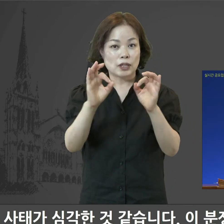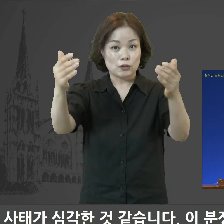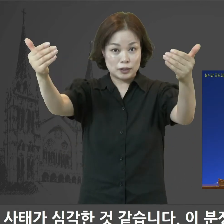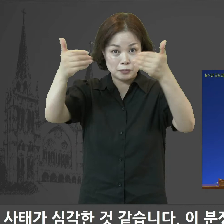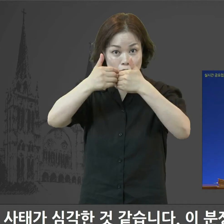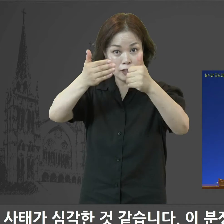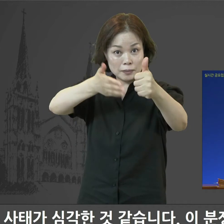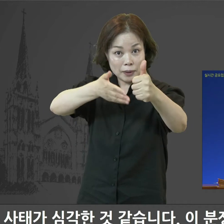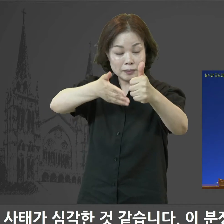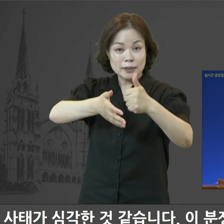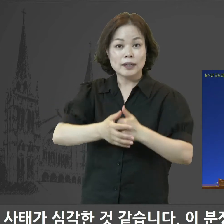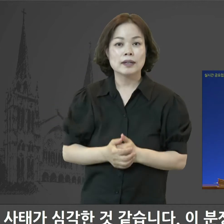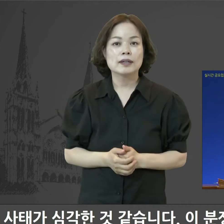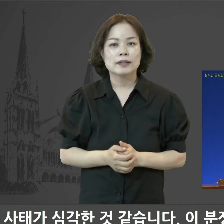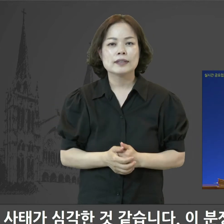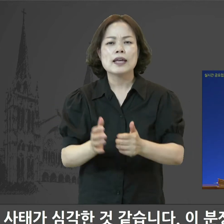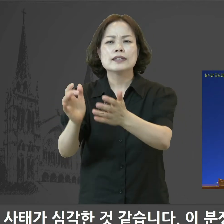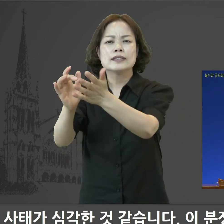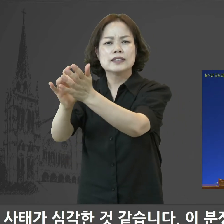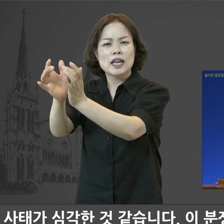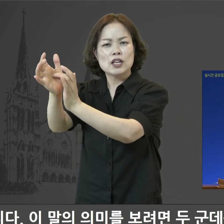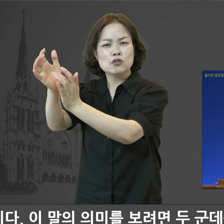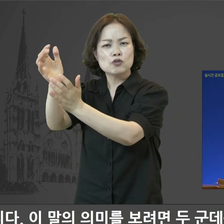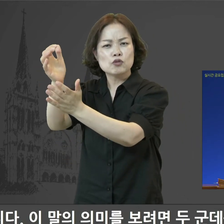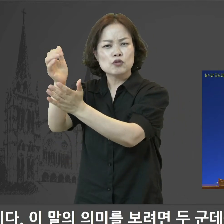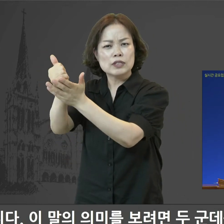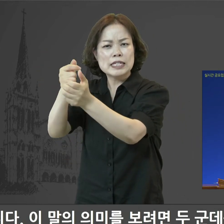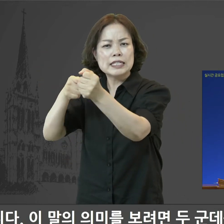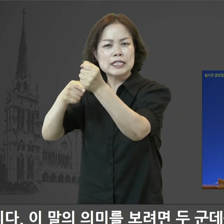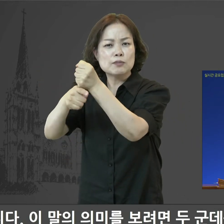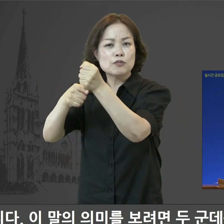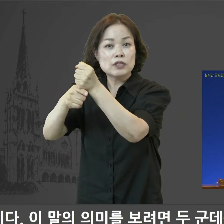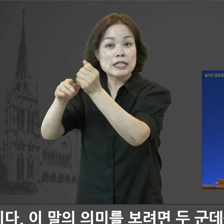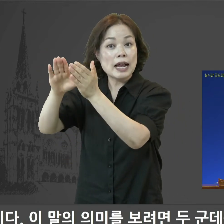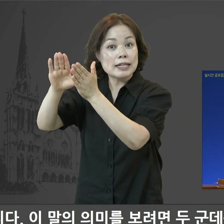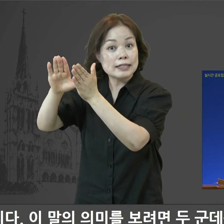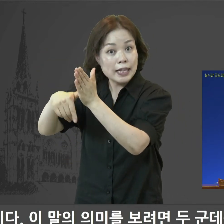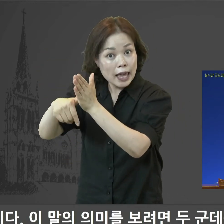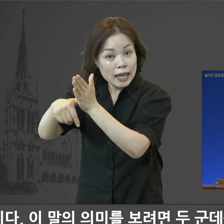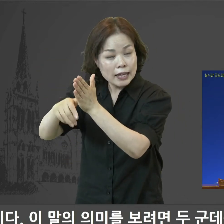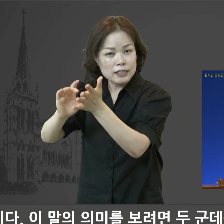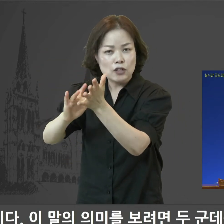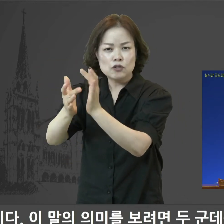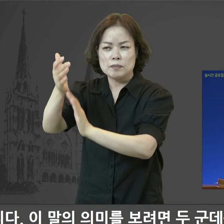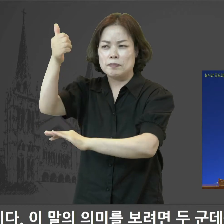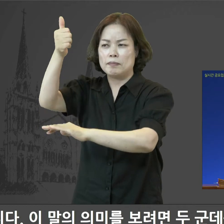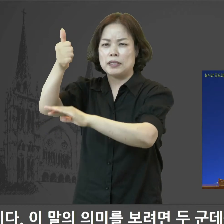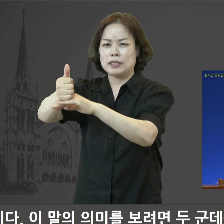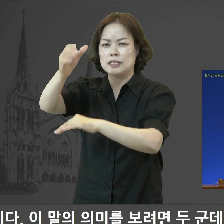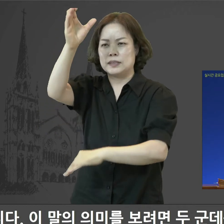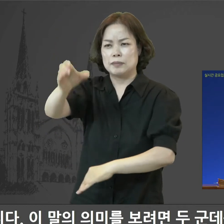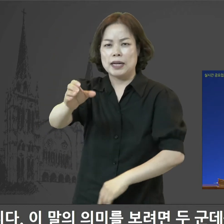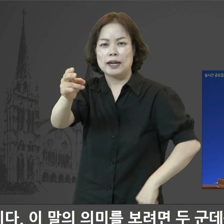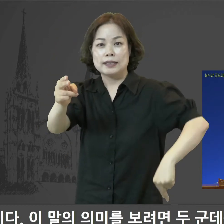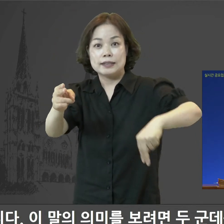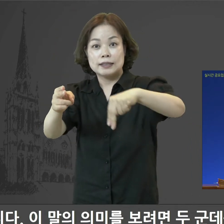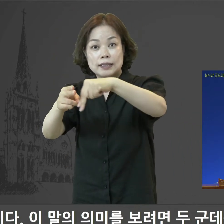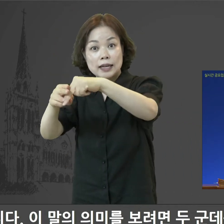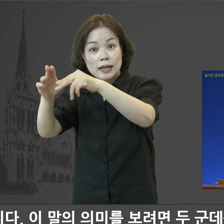들으시면 될 것 같아요. 예수님 신문 받을 때, 그러니까 예수님 마지막에 십자가 달리실